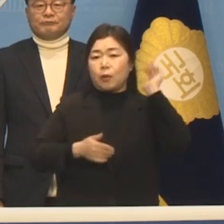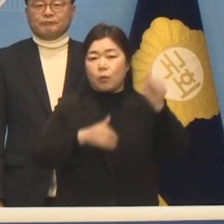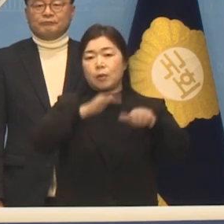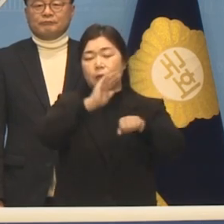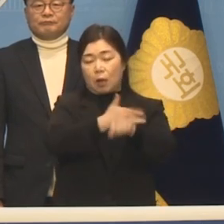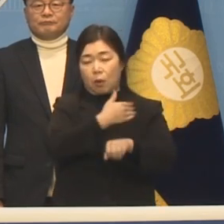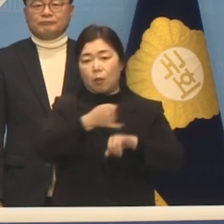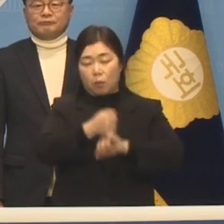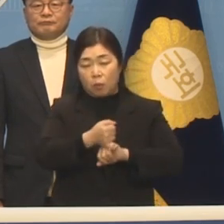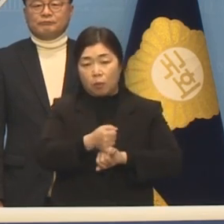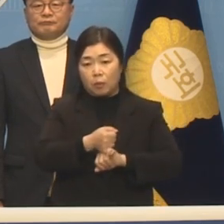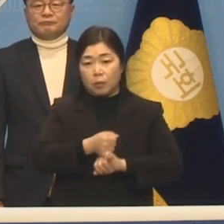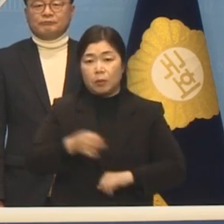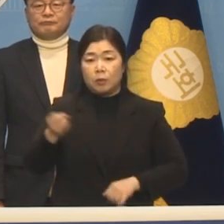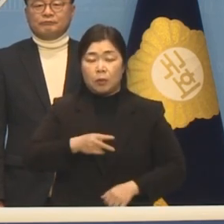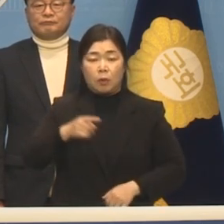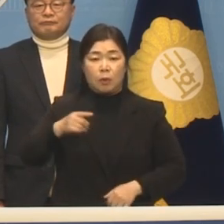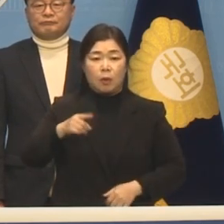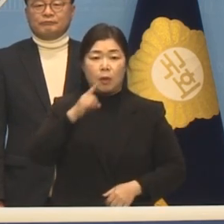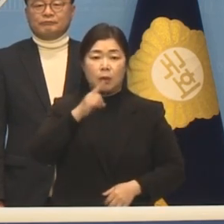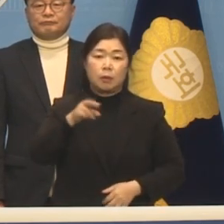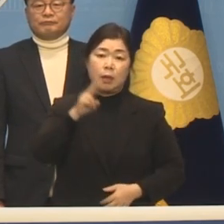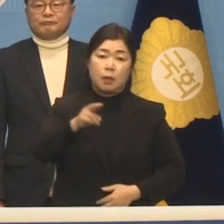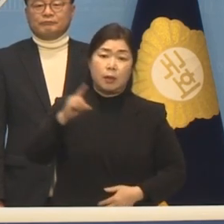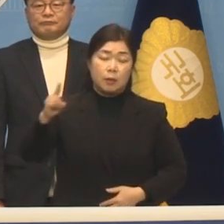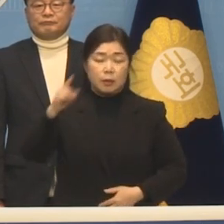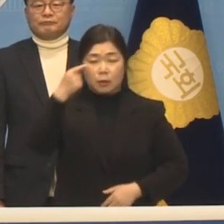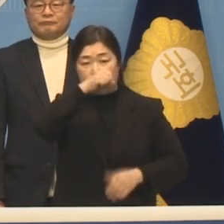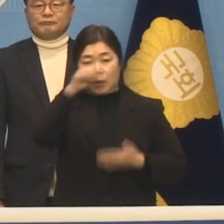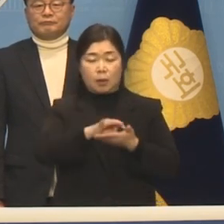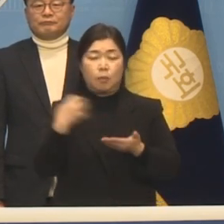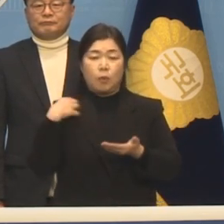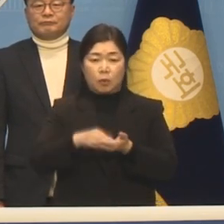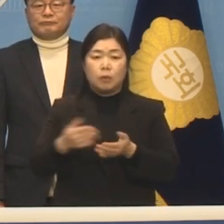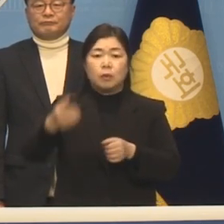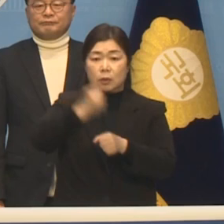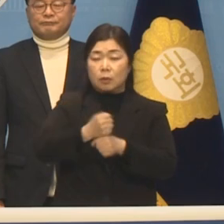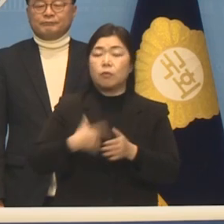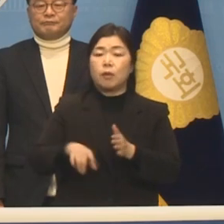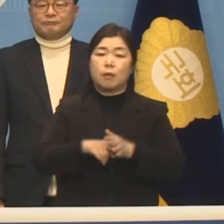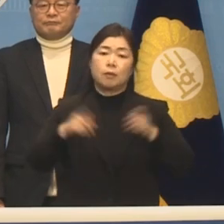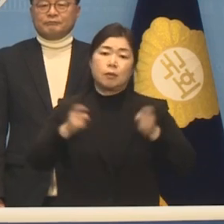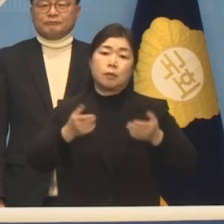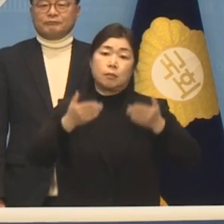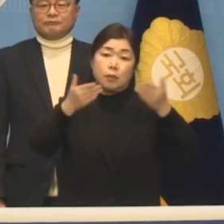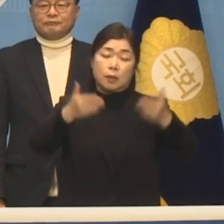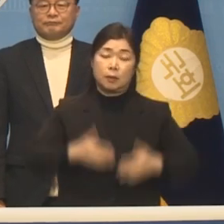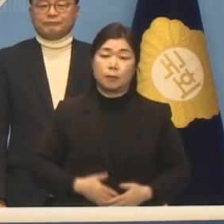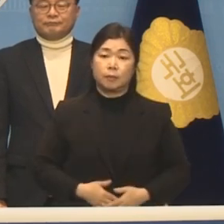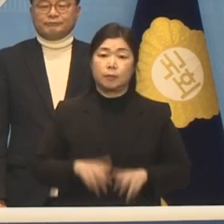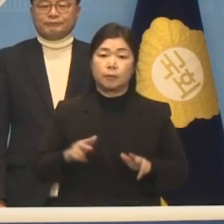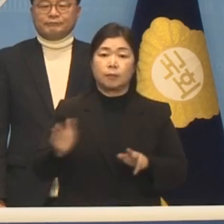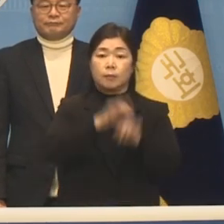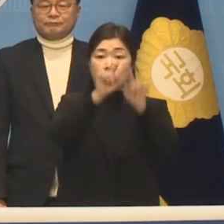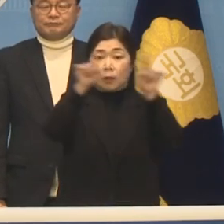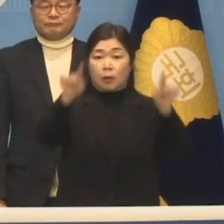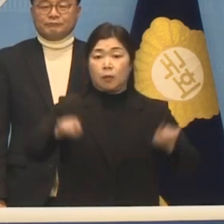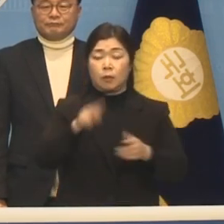사과를 받아내고 R&D 예산 복원을 위해서 힘차게 싸워나갈 것입니다. 지금부터 기자회견문 낭독이